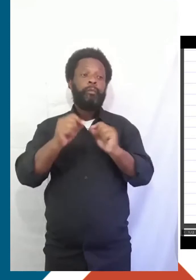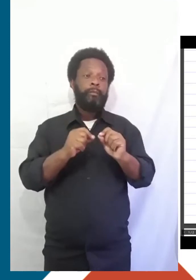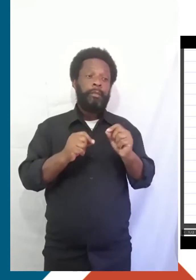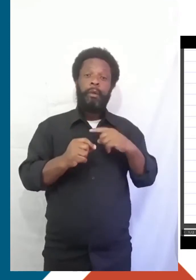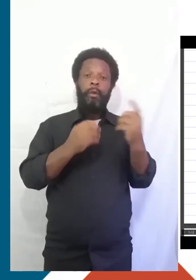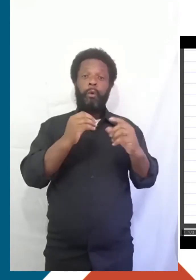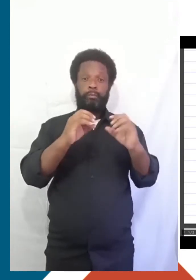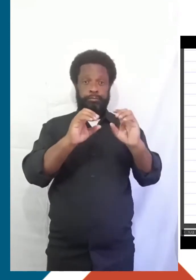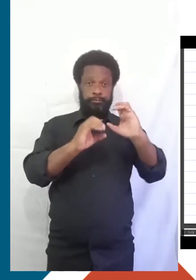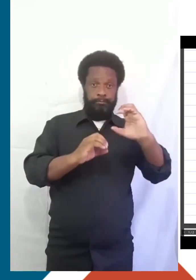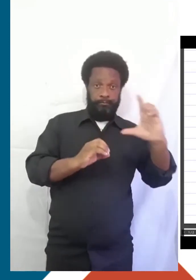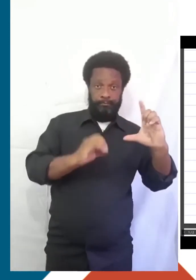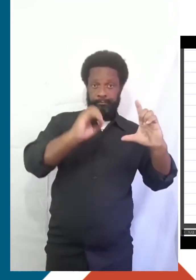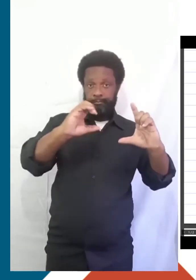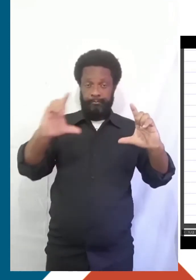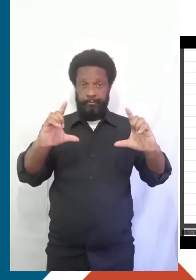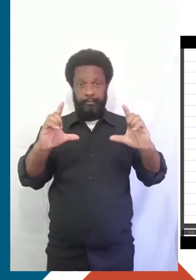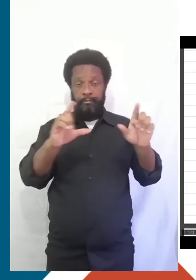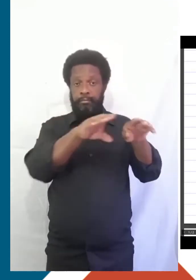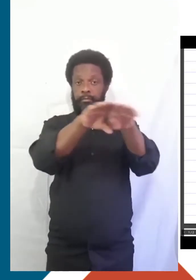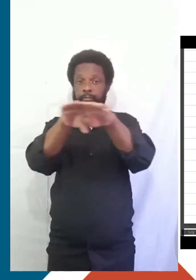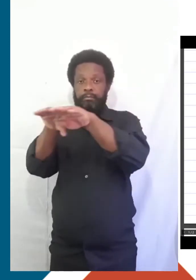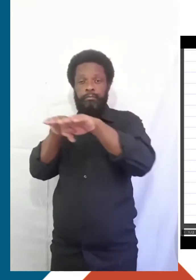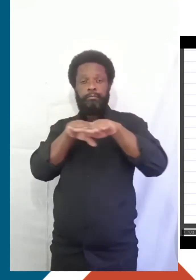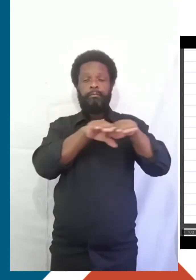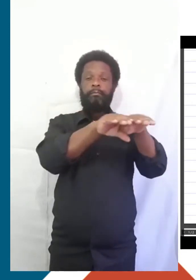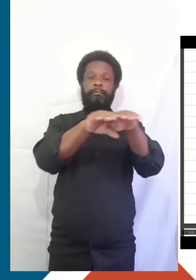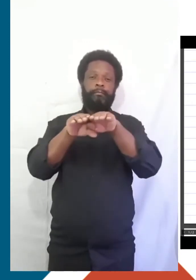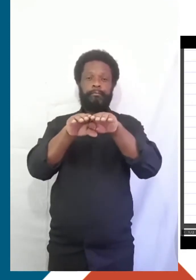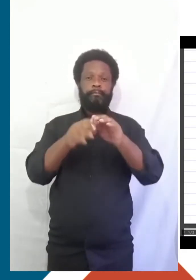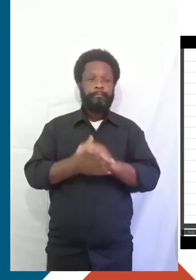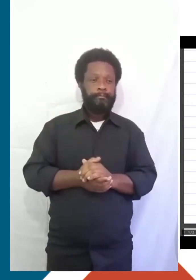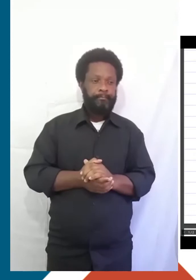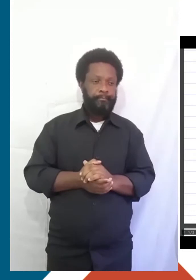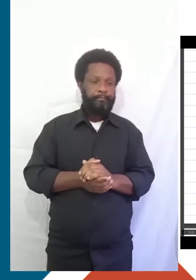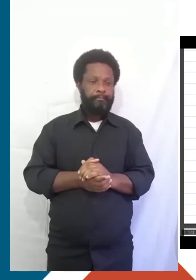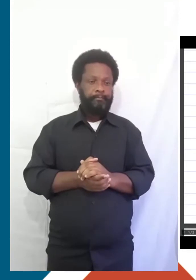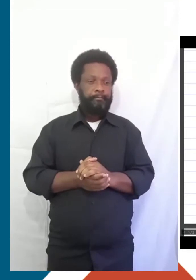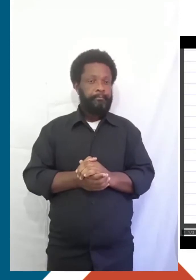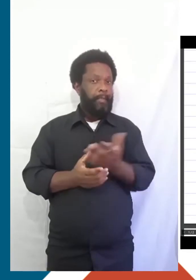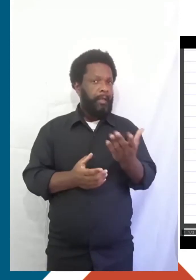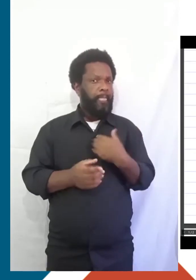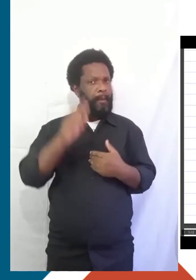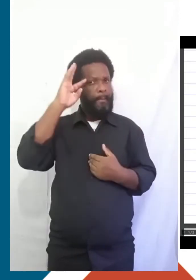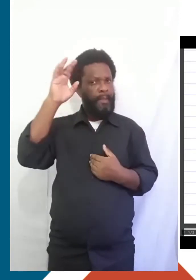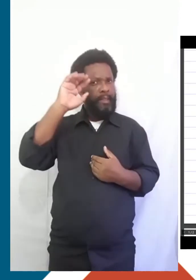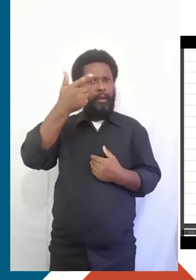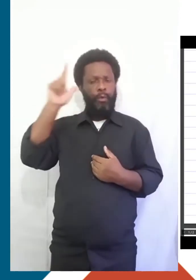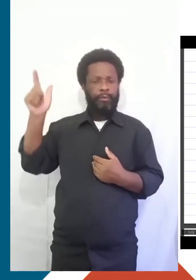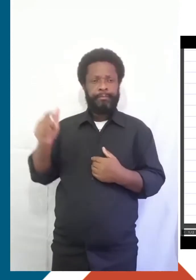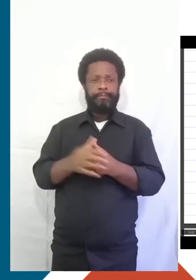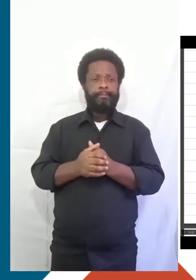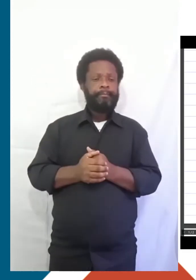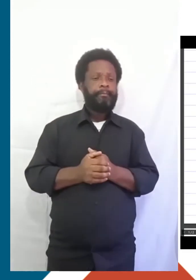aqui ela vai ficar distribuída igualmente em torno da molécula.